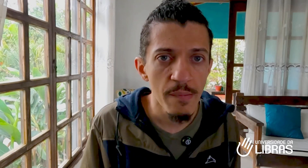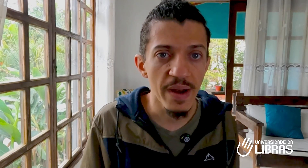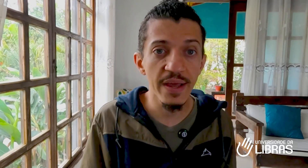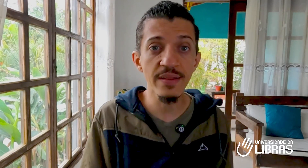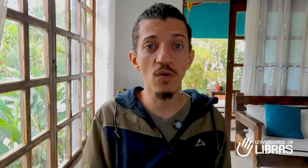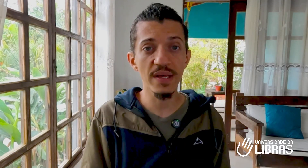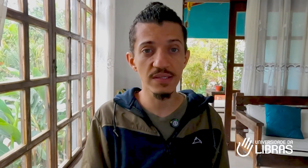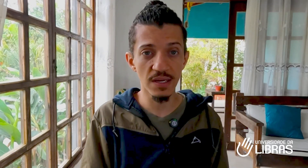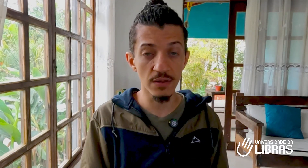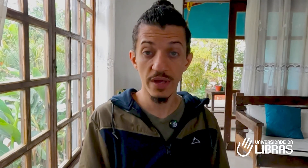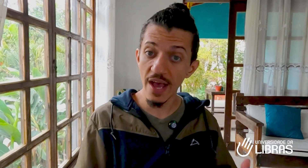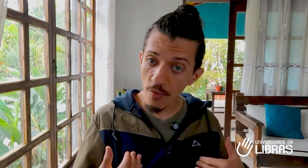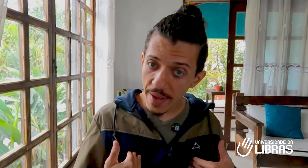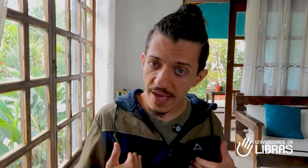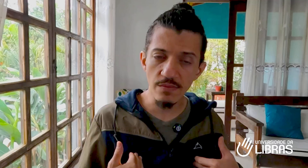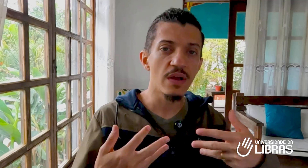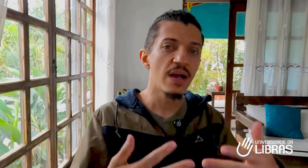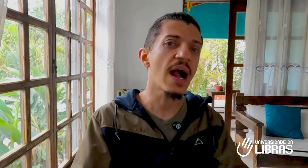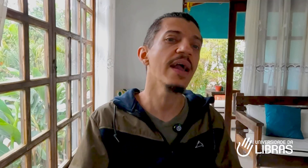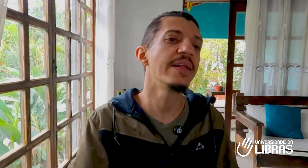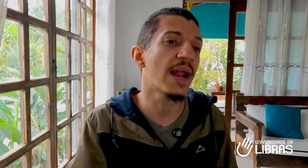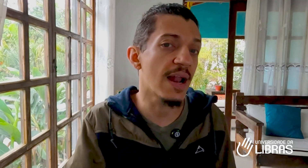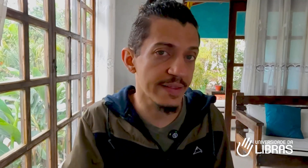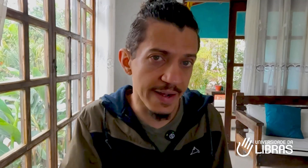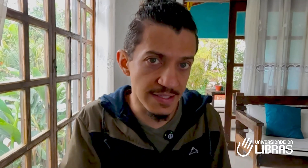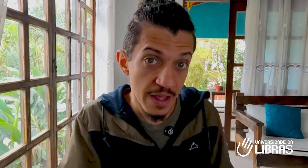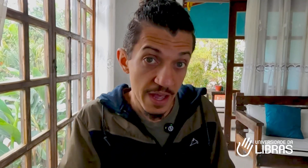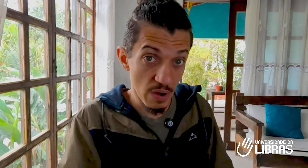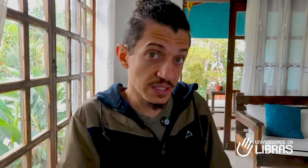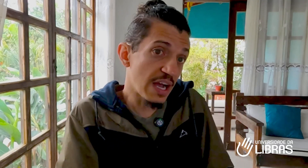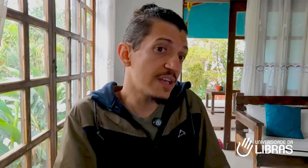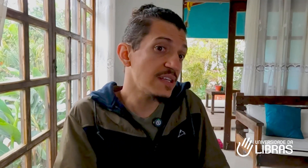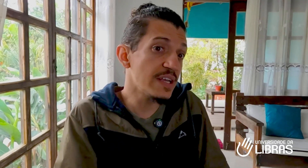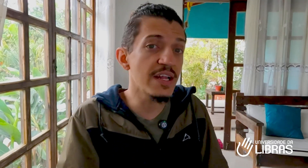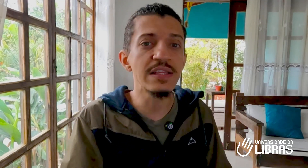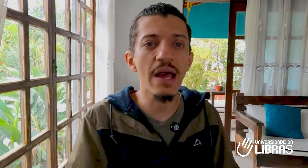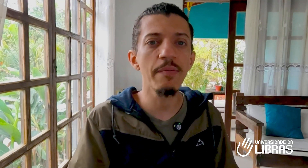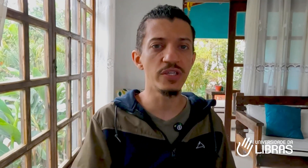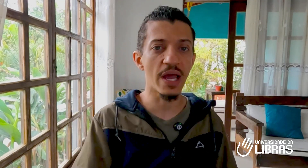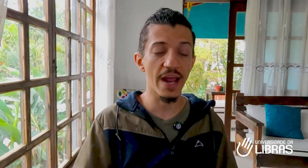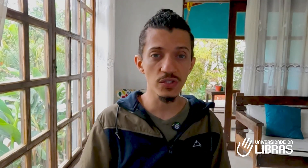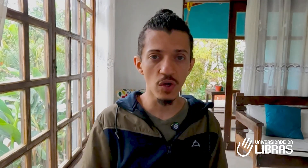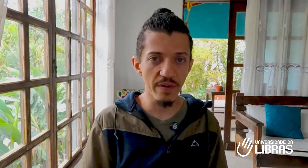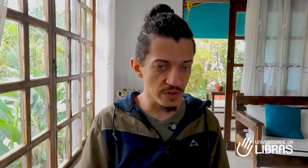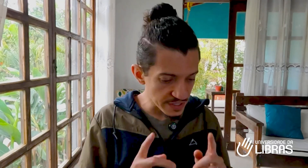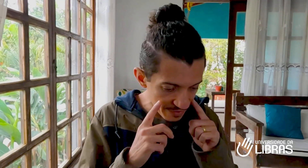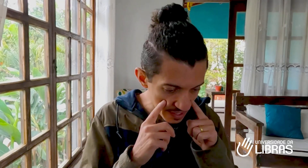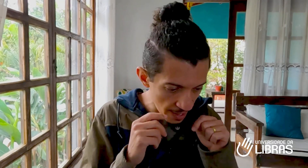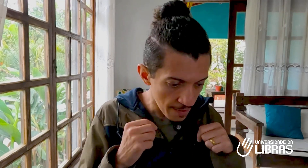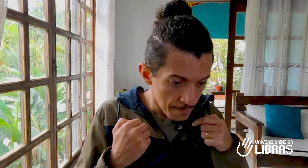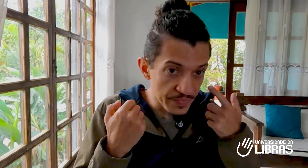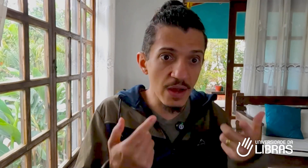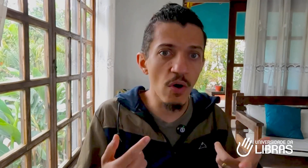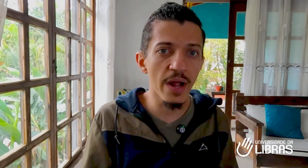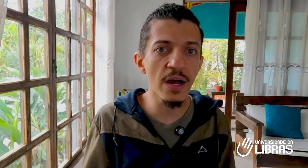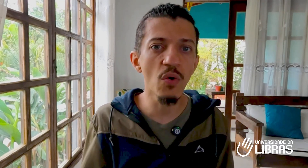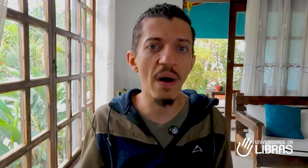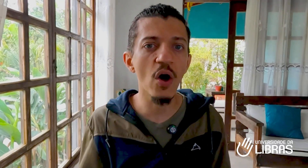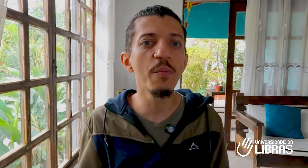quem está começando. E eu mesmo caí nela lá atrás. Eu achava que ser intérprete era sobre você ficar decorando o maior número